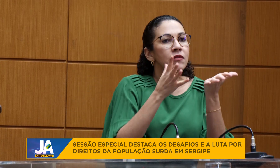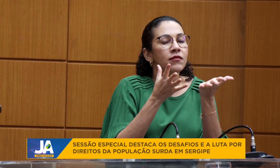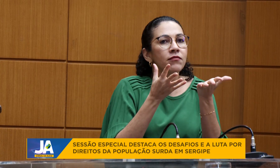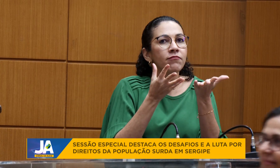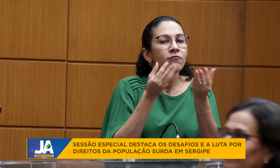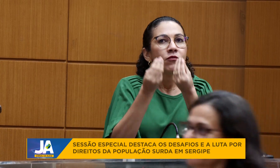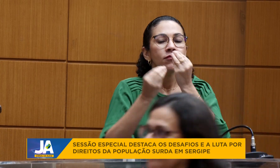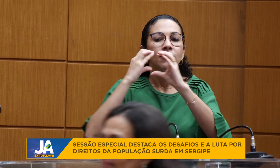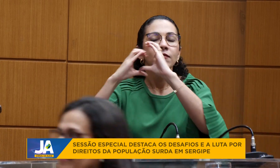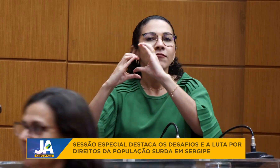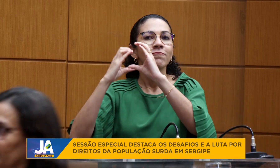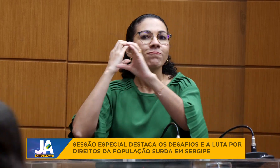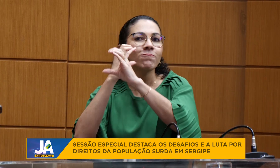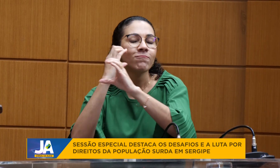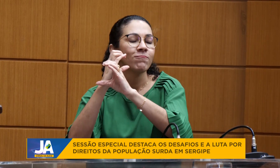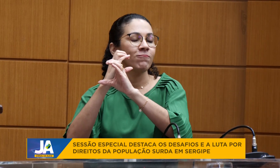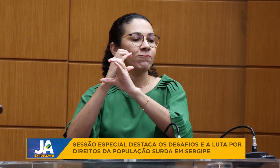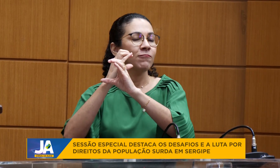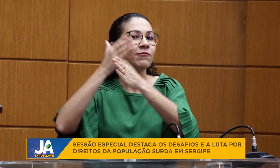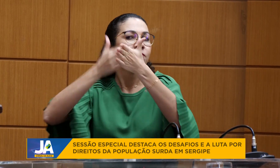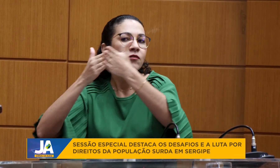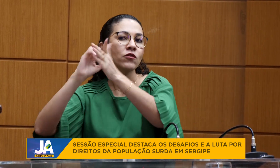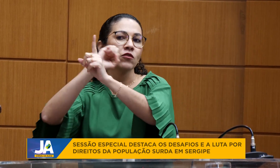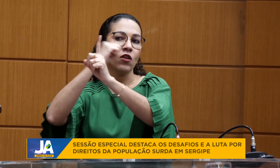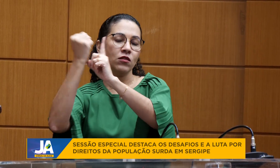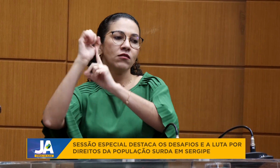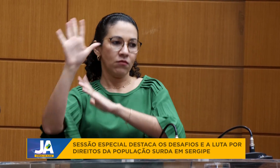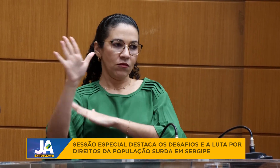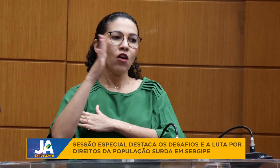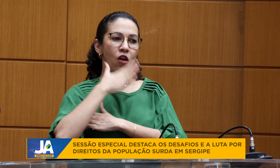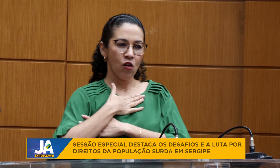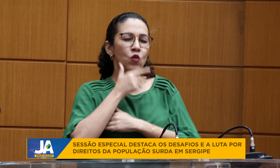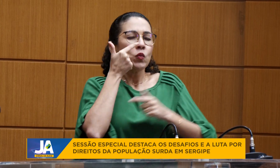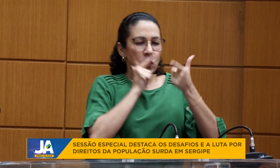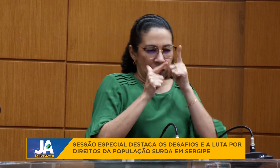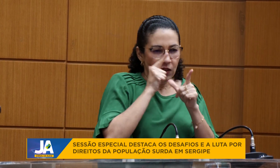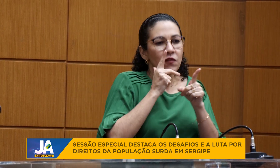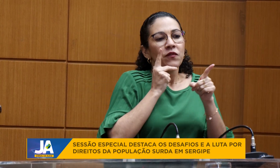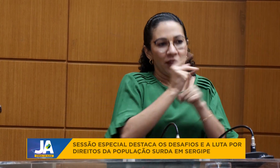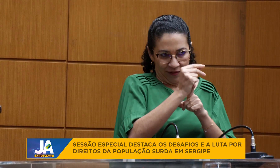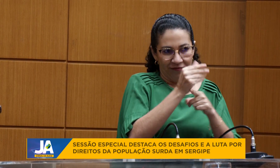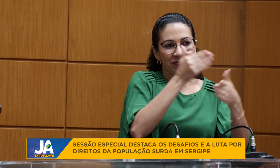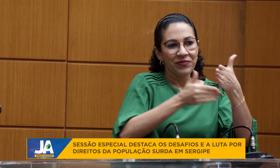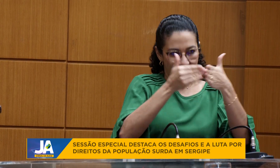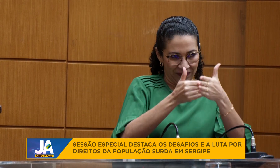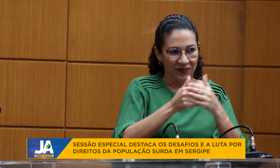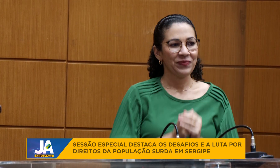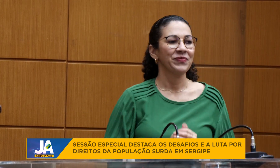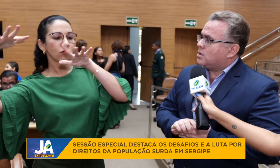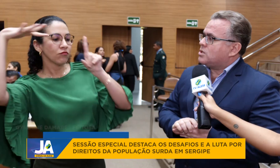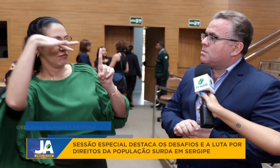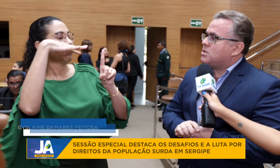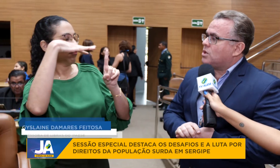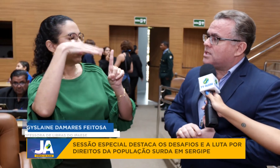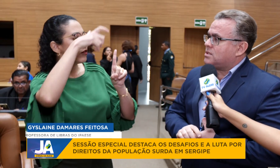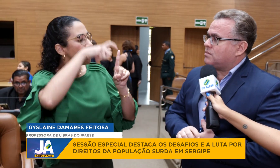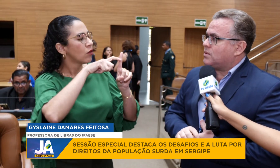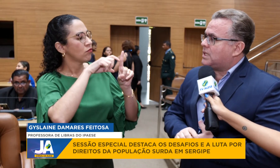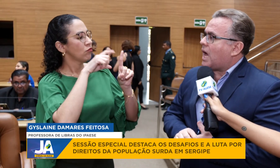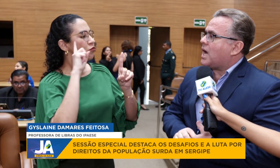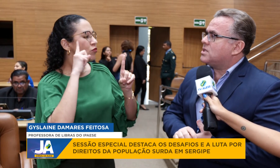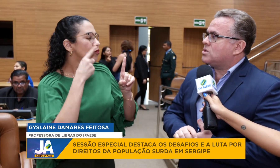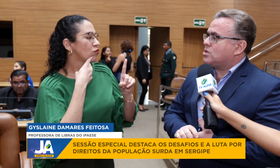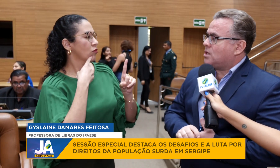as barreiras de comunicação é fundamental para que a comunidade surda participe plenamente da sociedade Nós temos